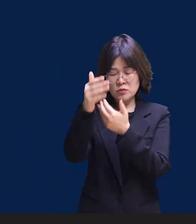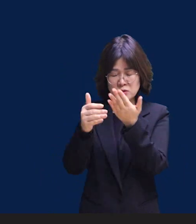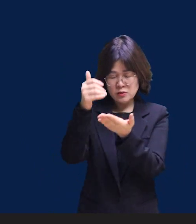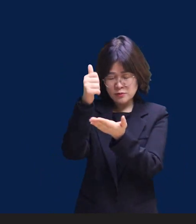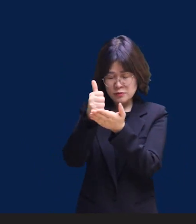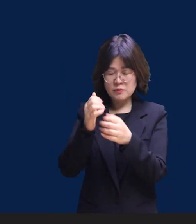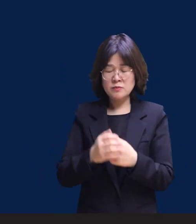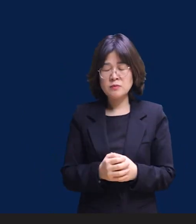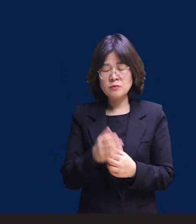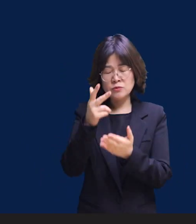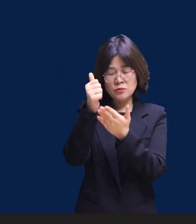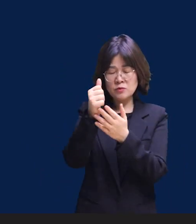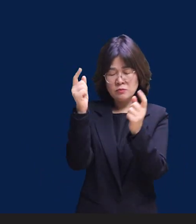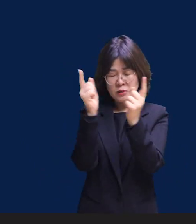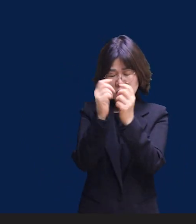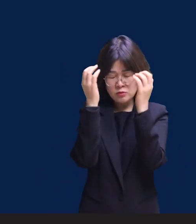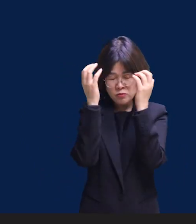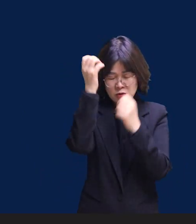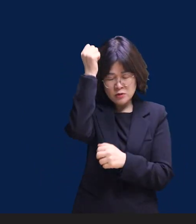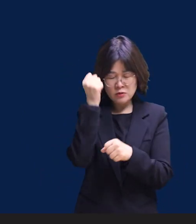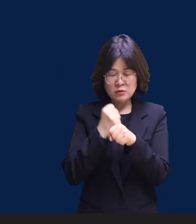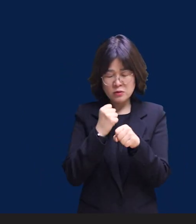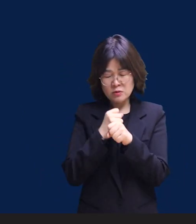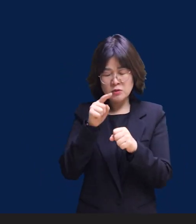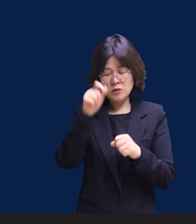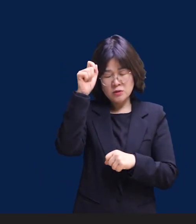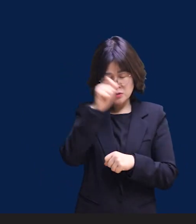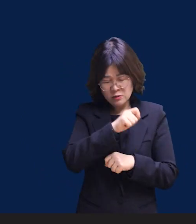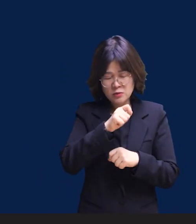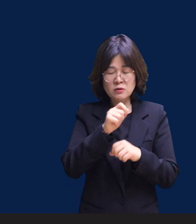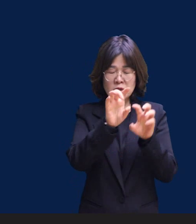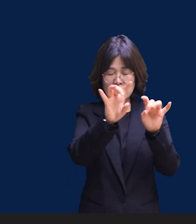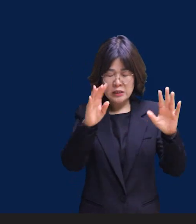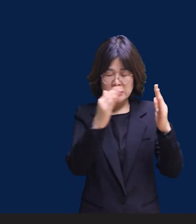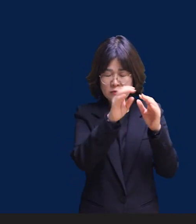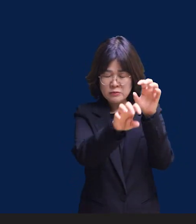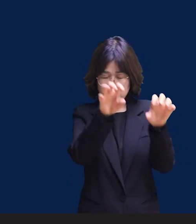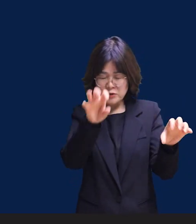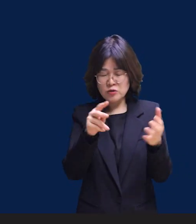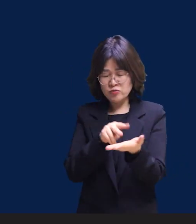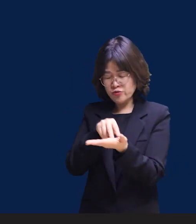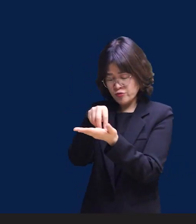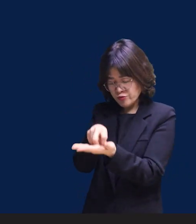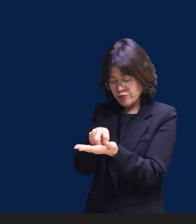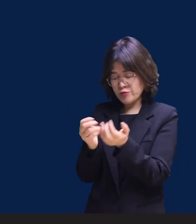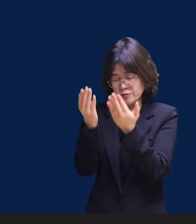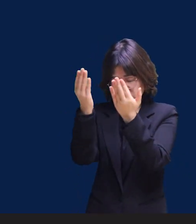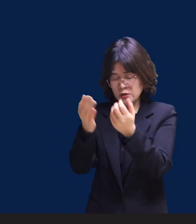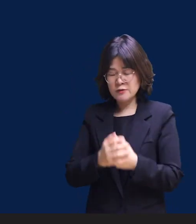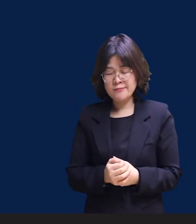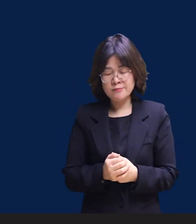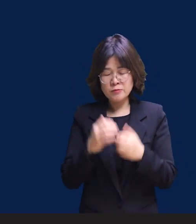여호와 하나님, 주님 당하신 그 고난을 기억하며 이 새벽 시간에 각자의 처소에서 무릎